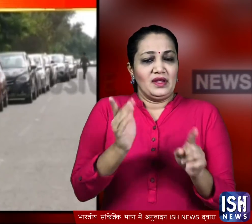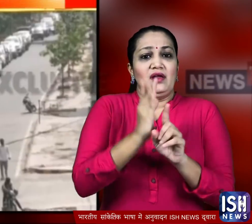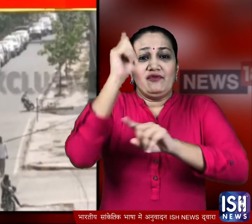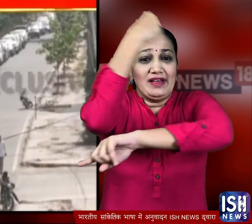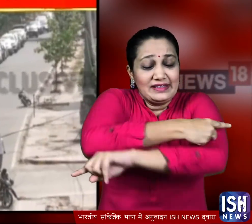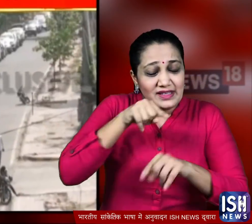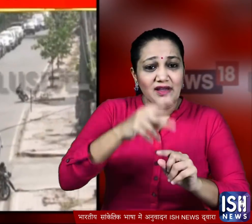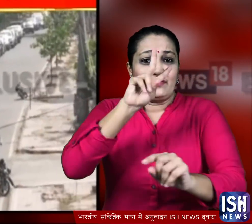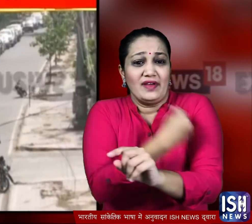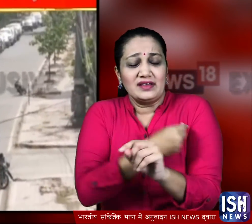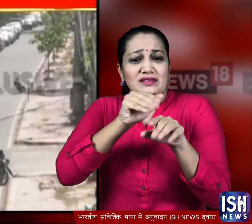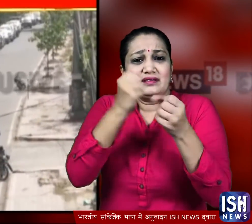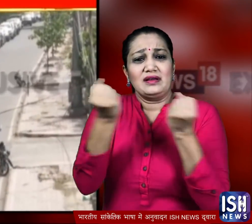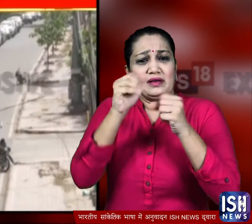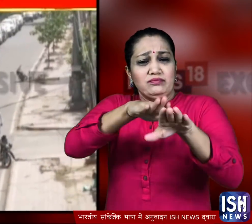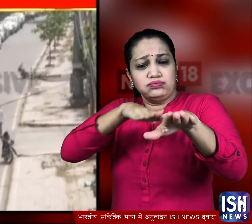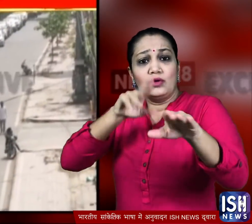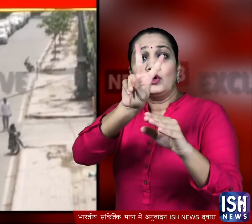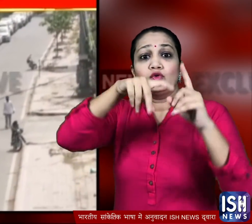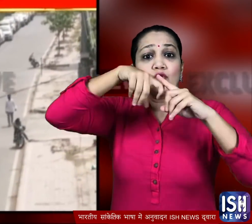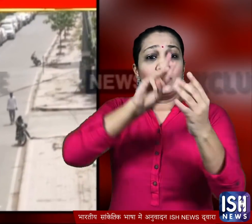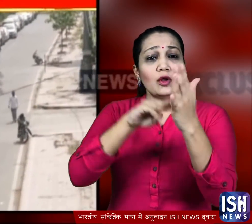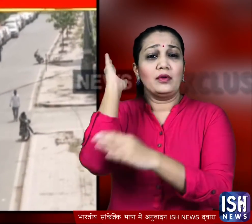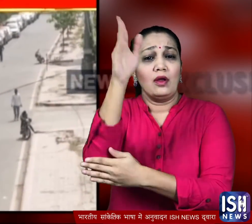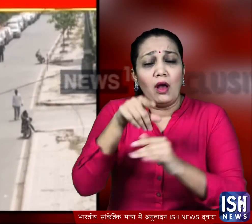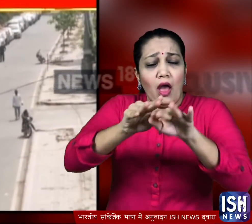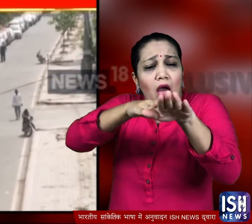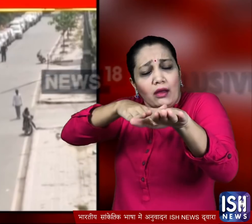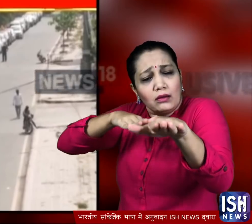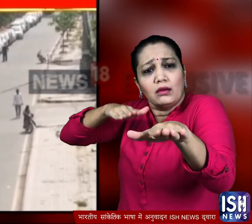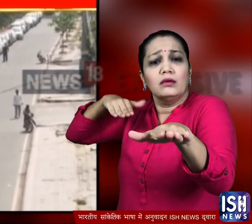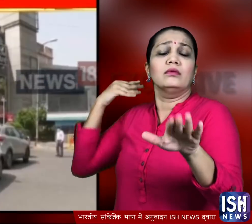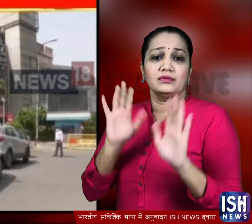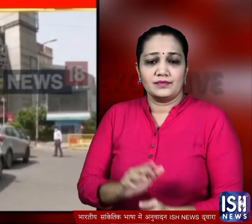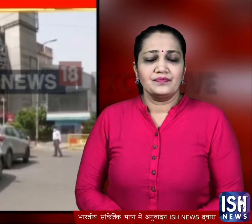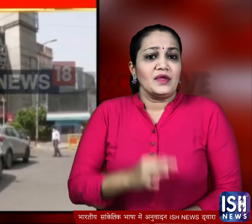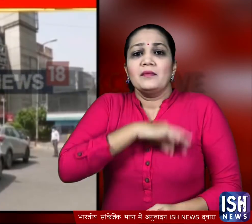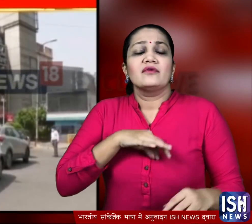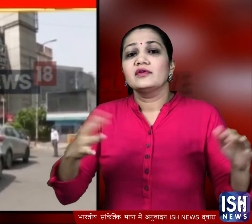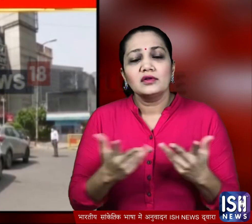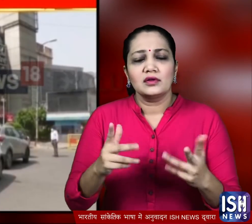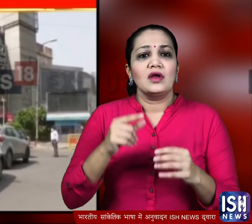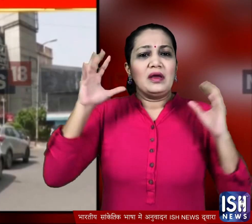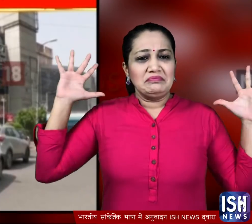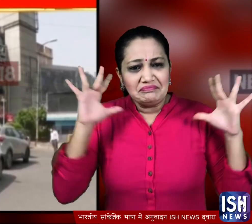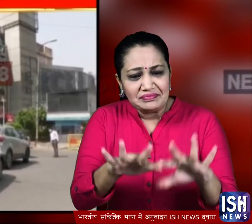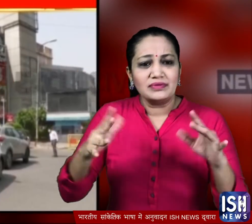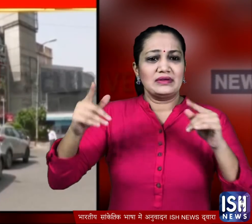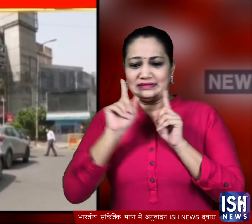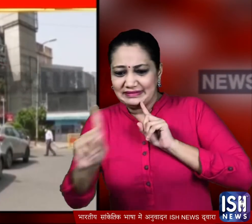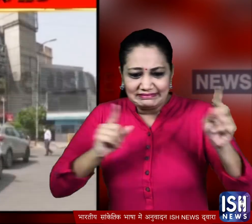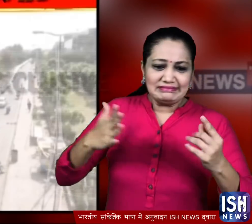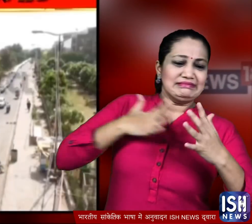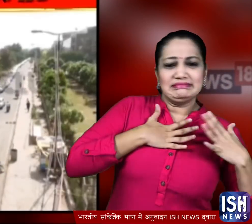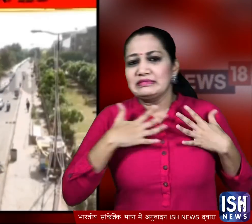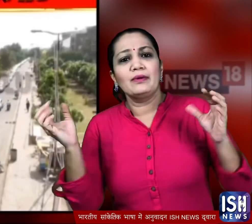कर दी गई, जिसके पहले ही दिन वैक्सीन लगवाने के लिए गाड़ियों की करीब 2 किलोमीटर लंबी लाइन लग गई। इस अभियान का सबसे बड़ा फायदा यह है कि लोग भीड़